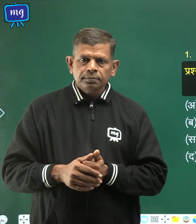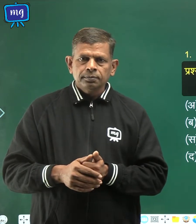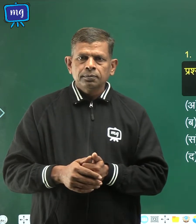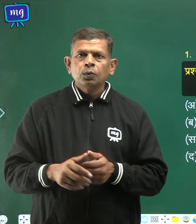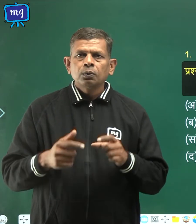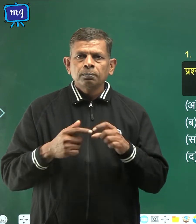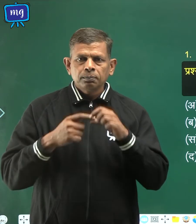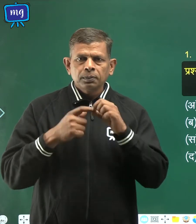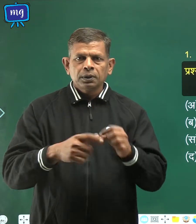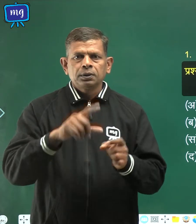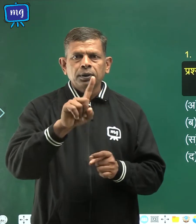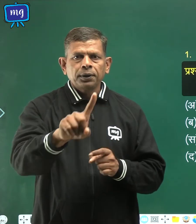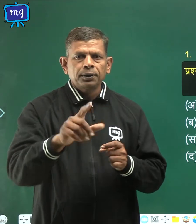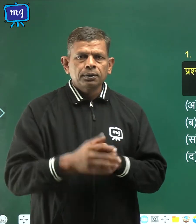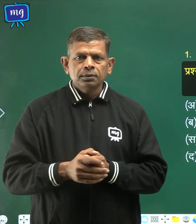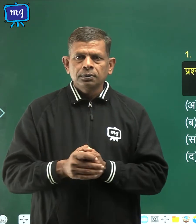प्रश्न 1,